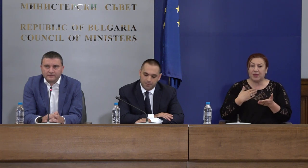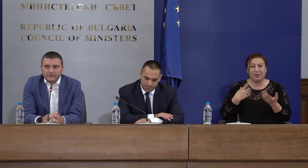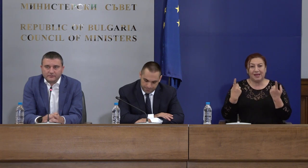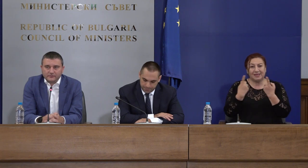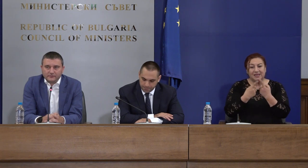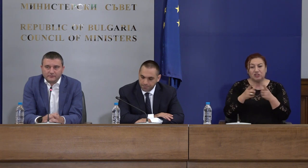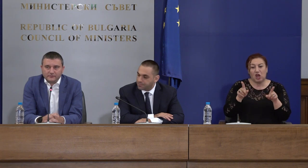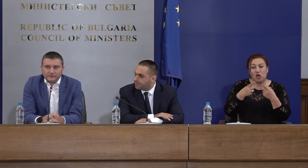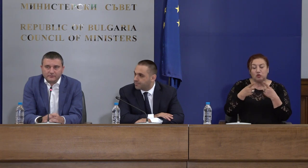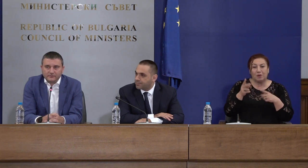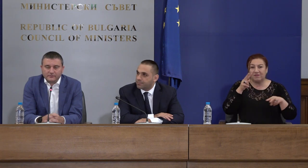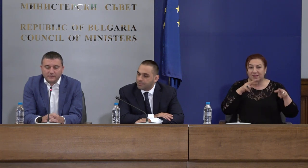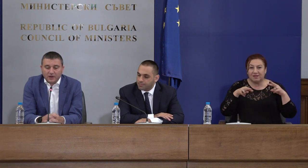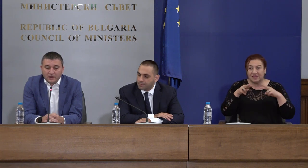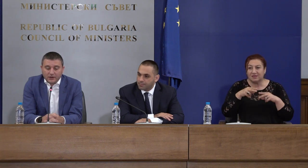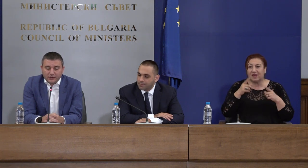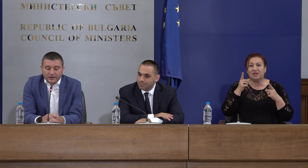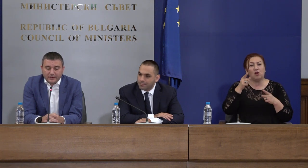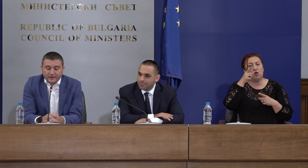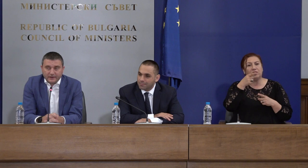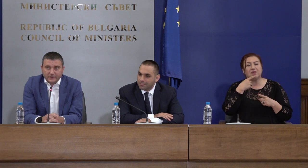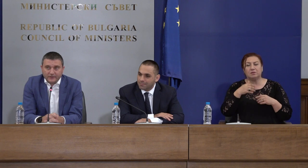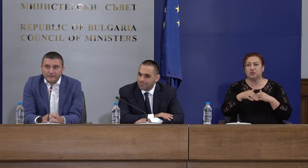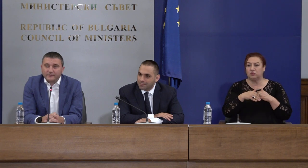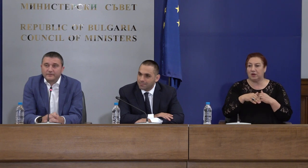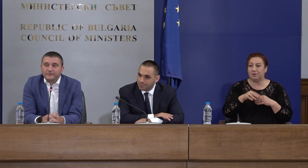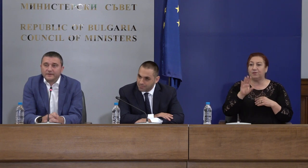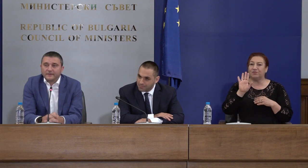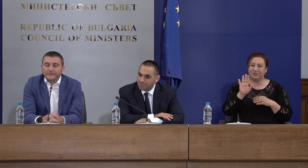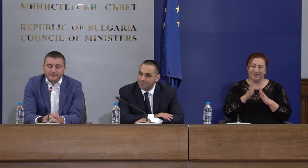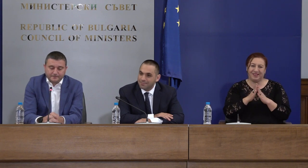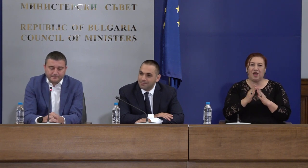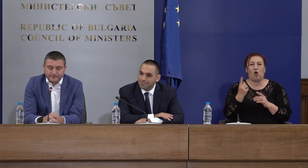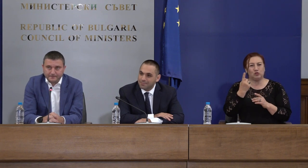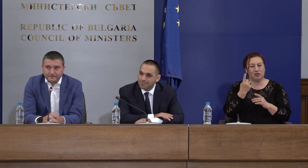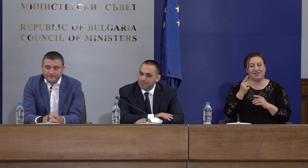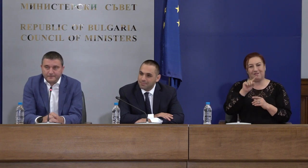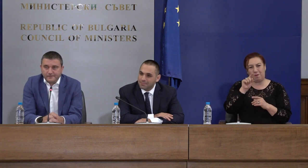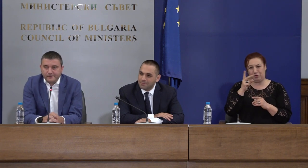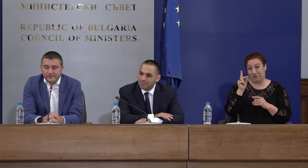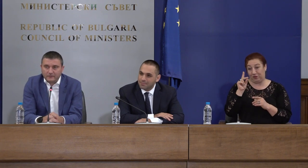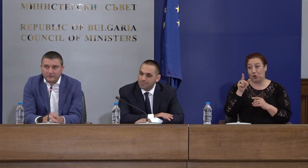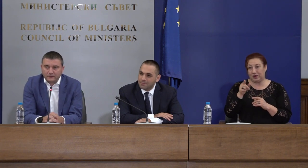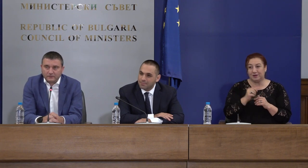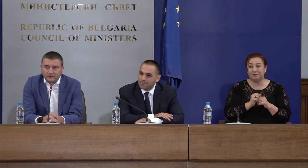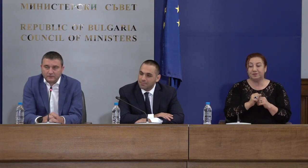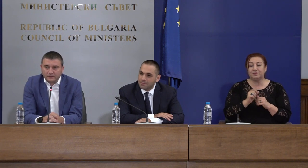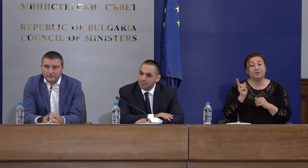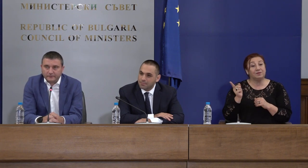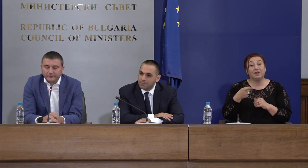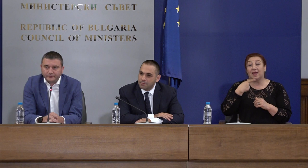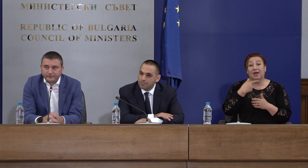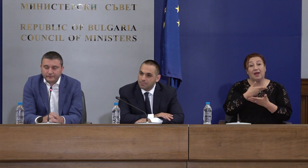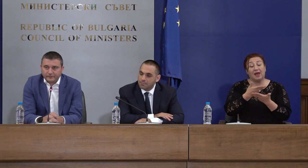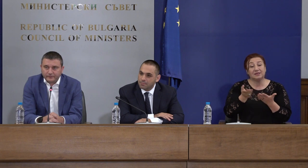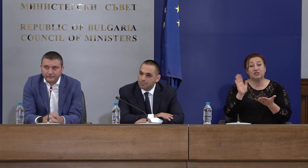вече представа кой би влязал там? Както и още един въпрос може да допълня. Казахте, че също